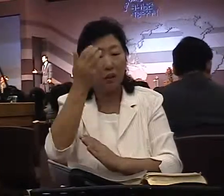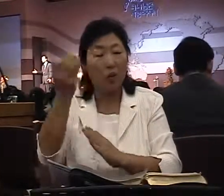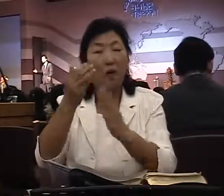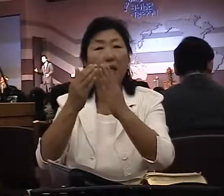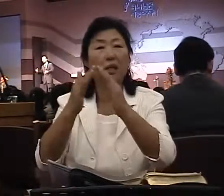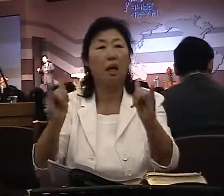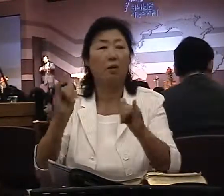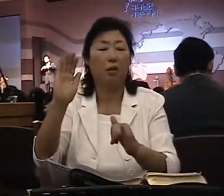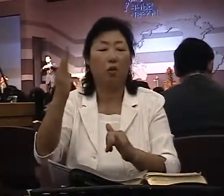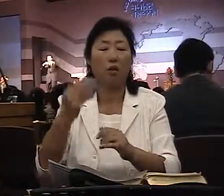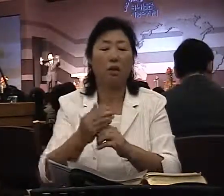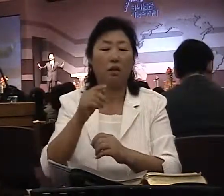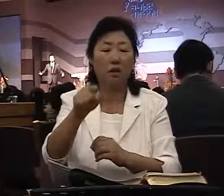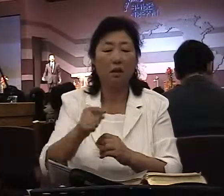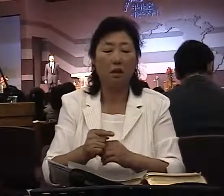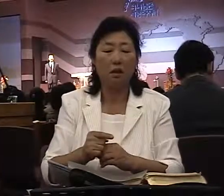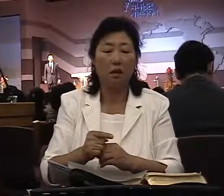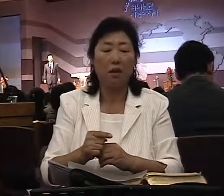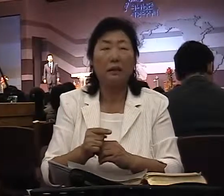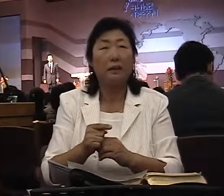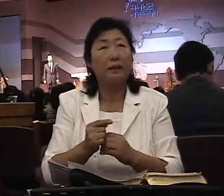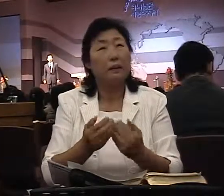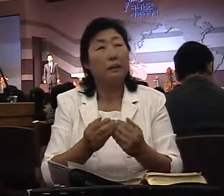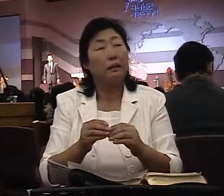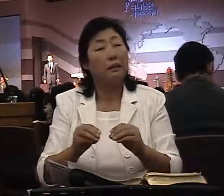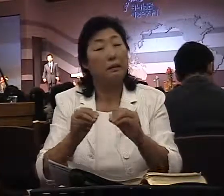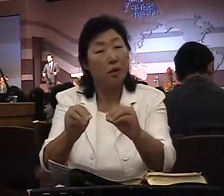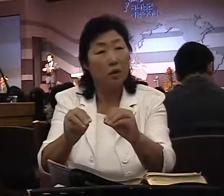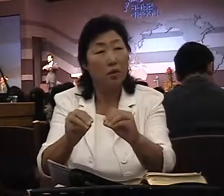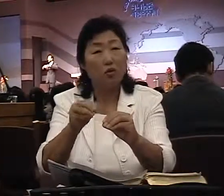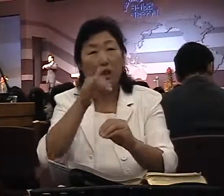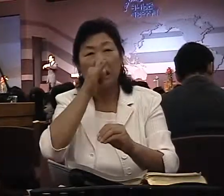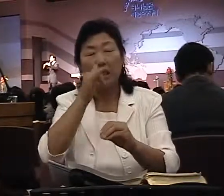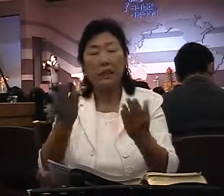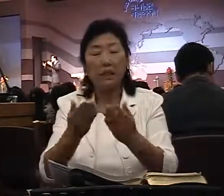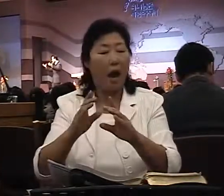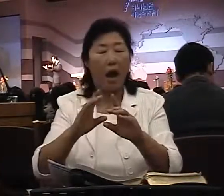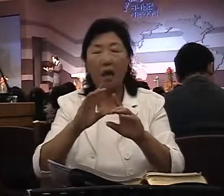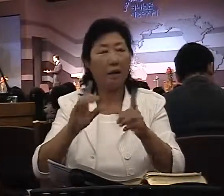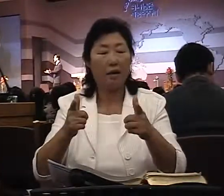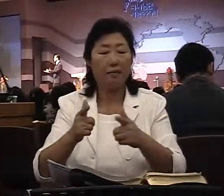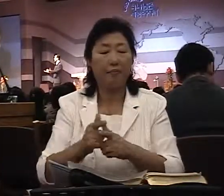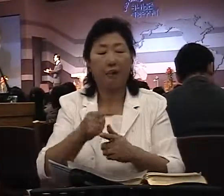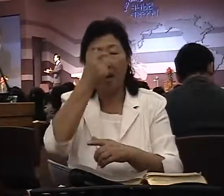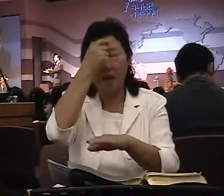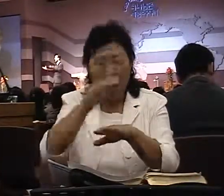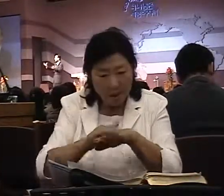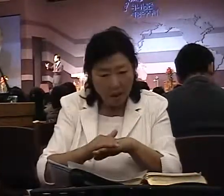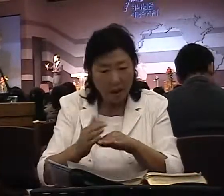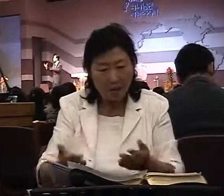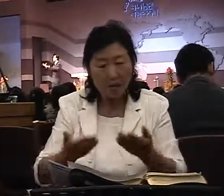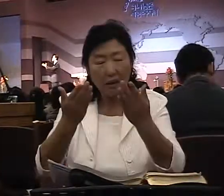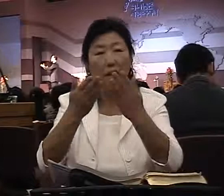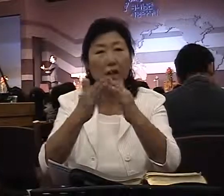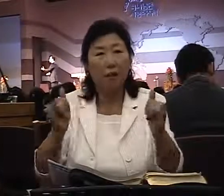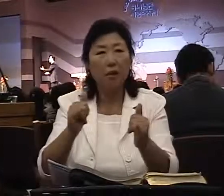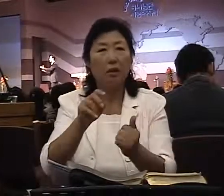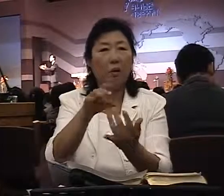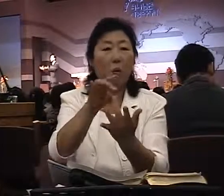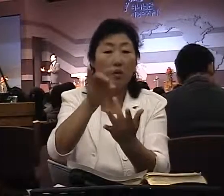것이 우리가 미룰 수 있는 일이 아니고 우리가 그냥 예배 드리는 사람이기 때문에 선택할 수 있는 어떠한